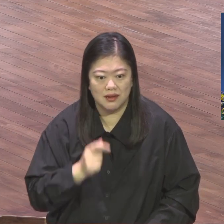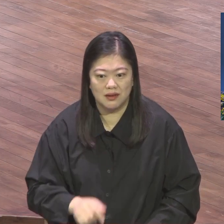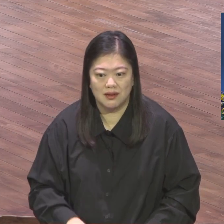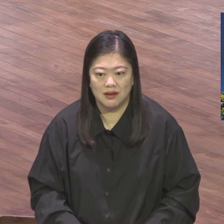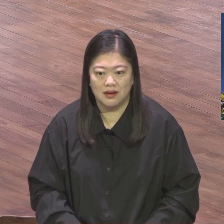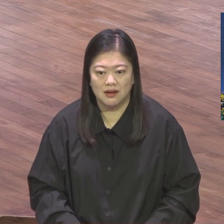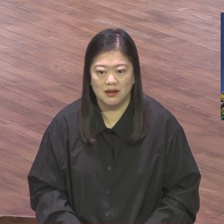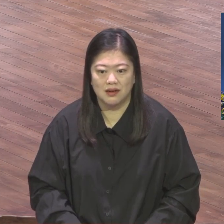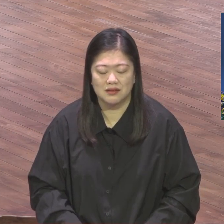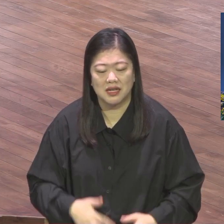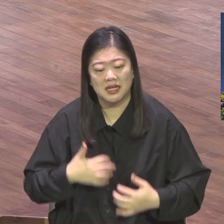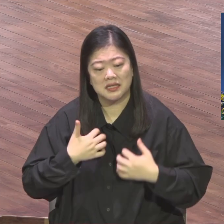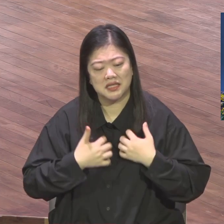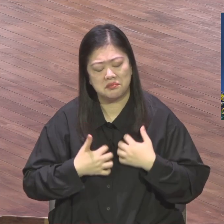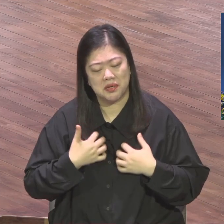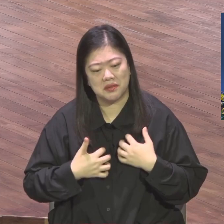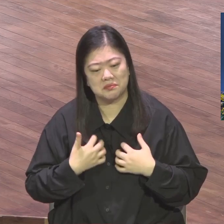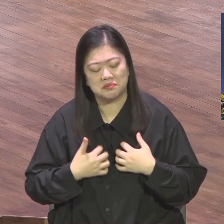기쁨 이기지